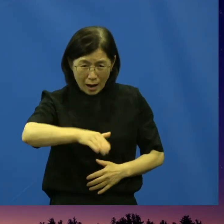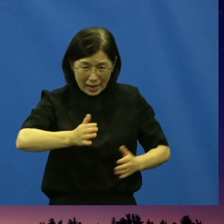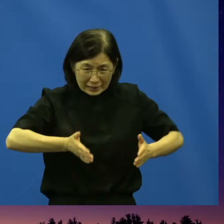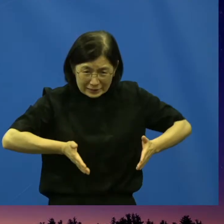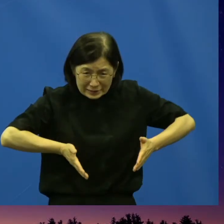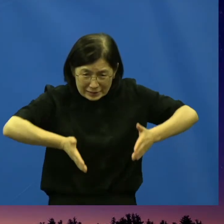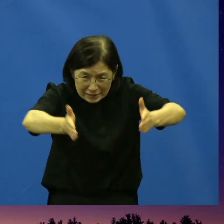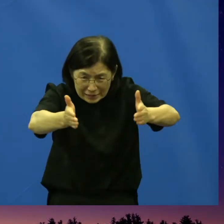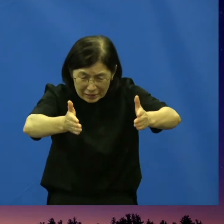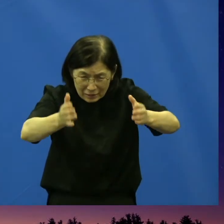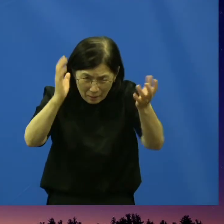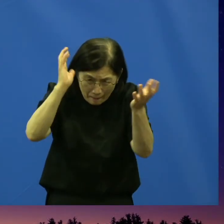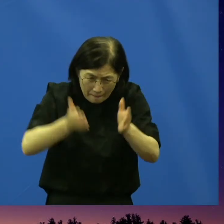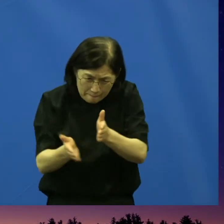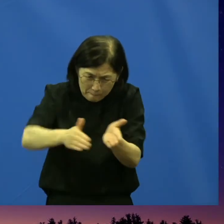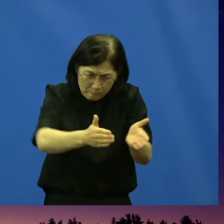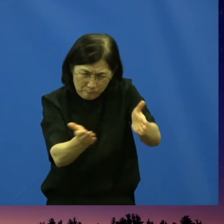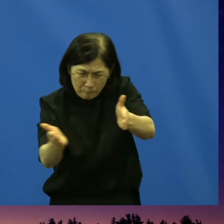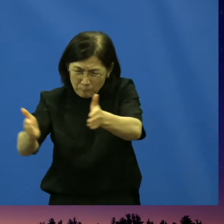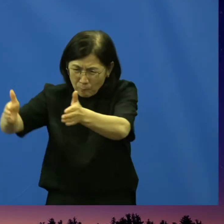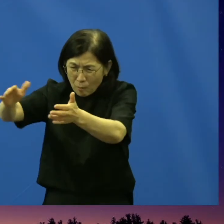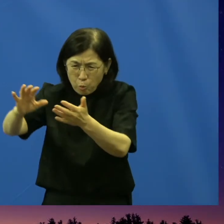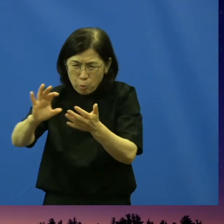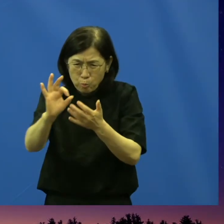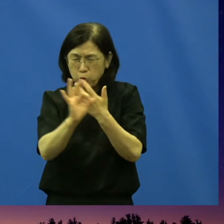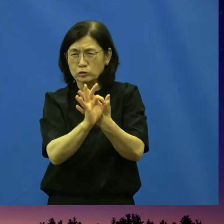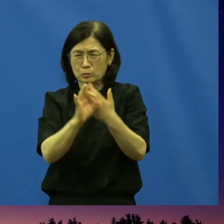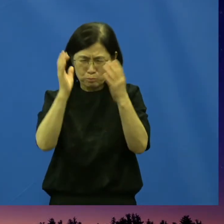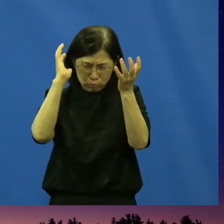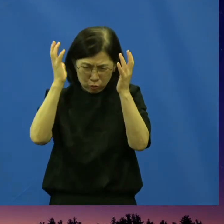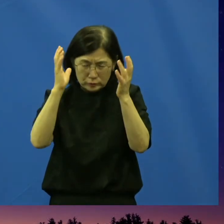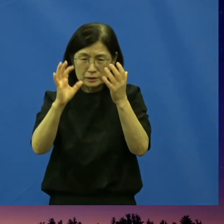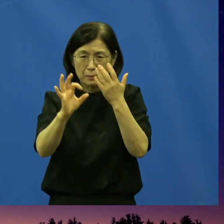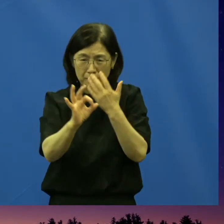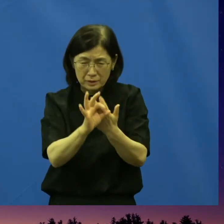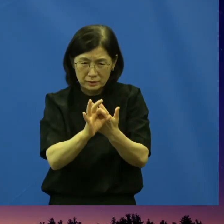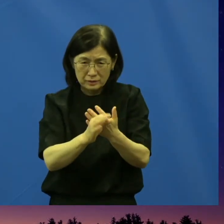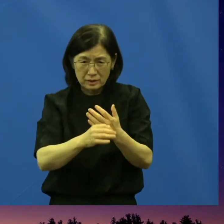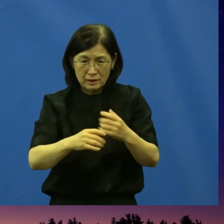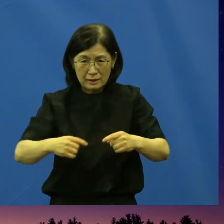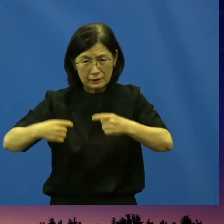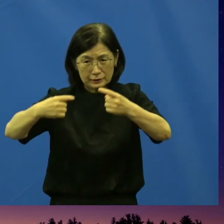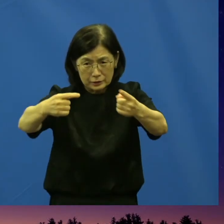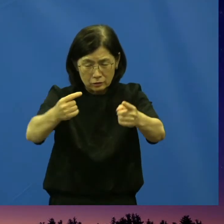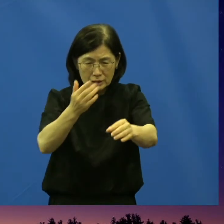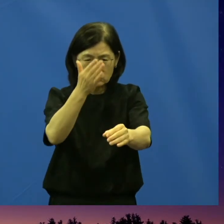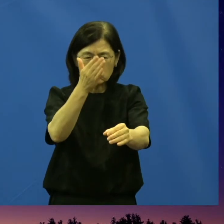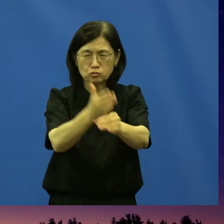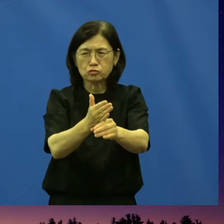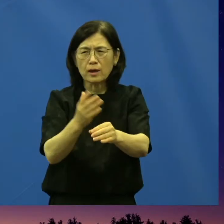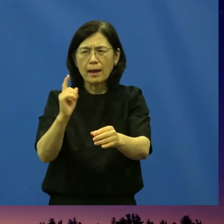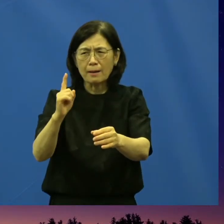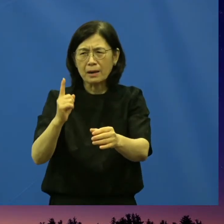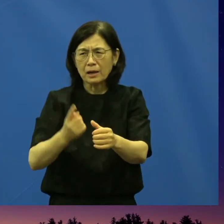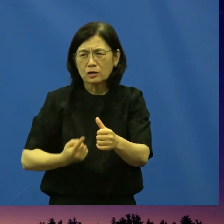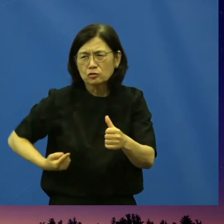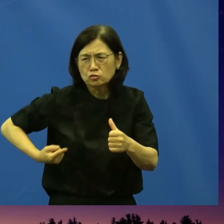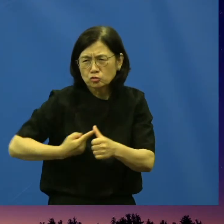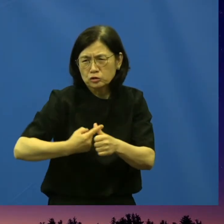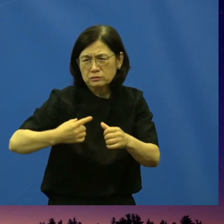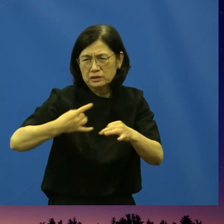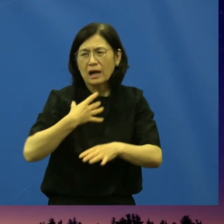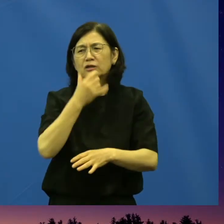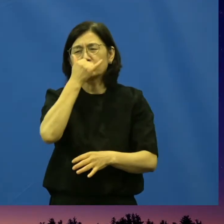까다롭게 만들어 놓으면 그걸 가다가 이렇게 죽임을 당할 수 있습니다. 그래서 일반적으로 이 도피성은 눈에 잘 띄도록 높은